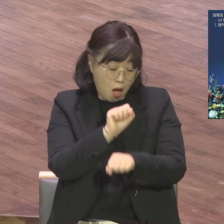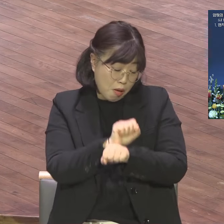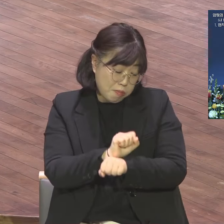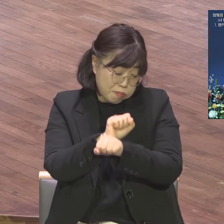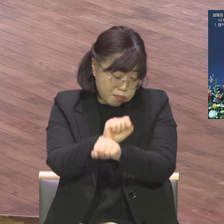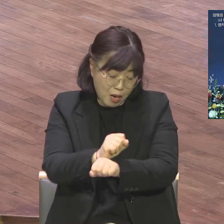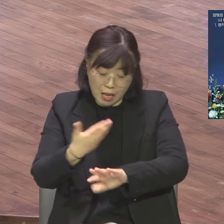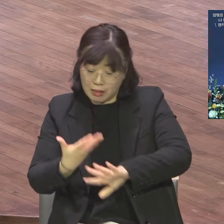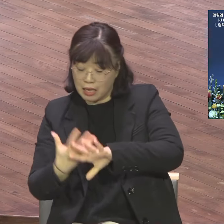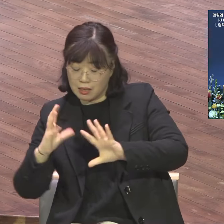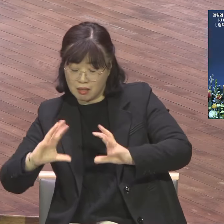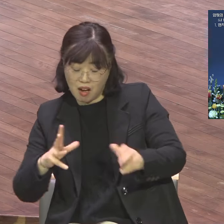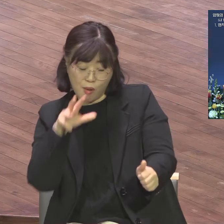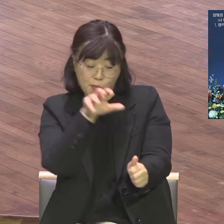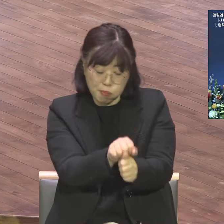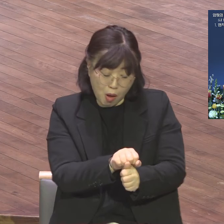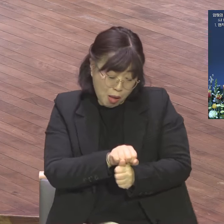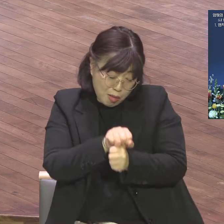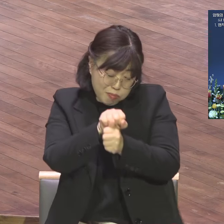돼요.